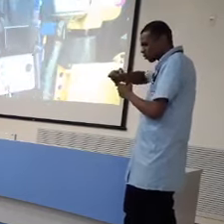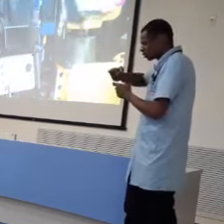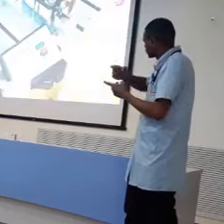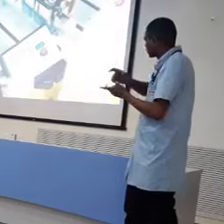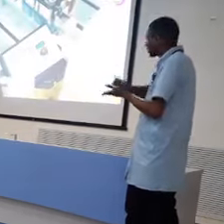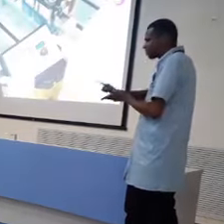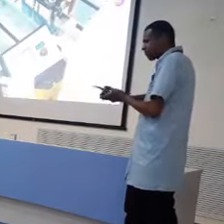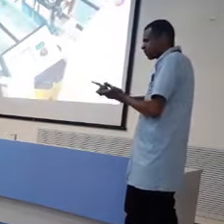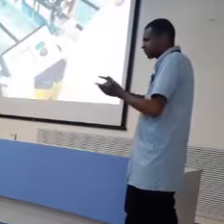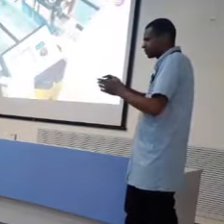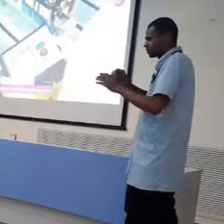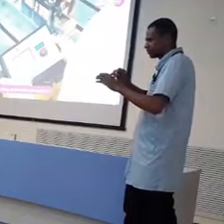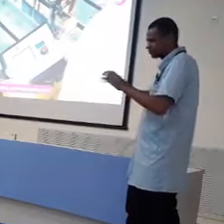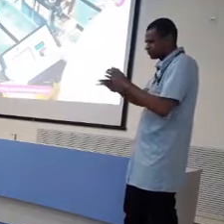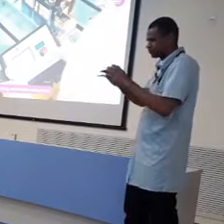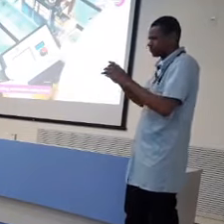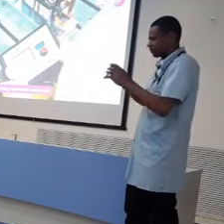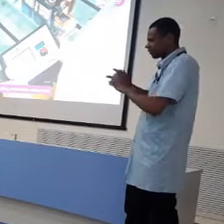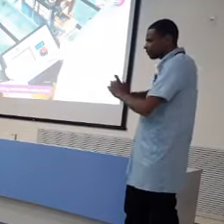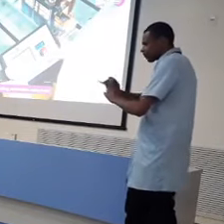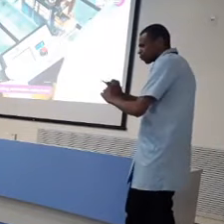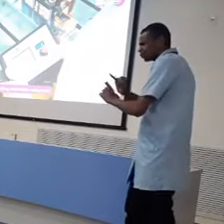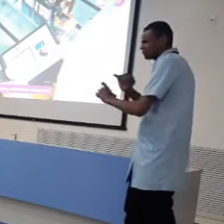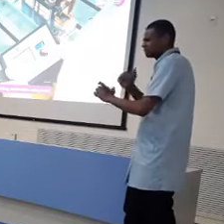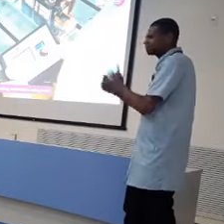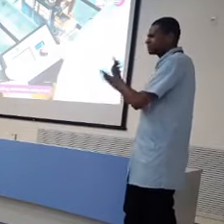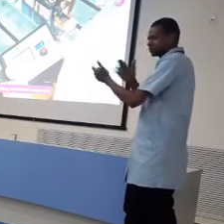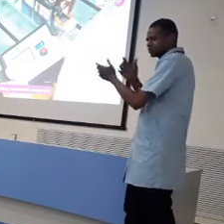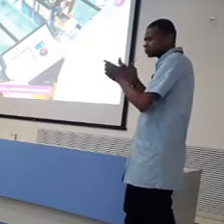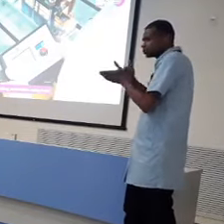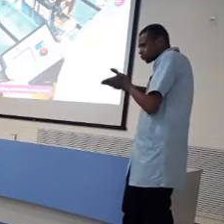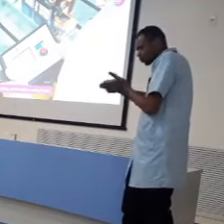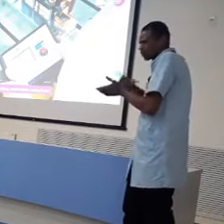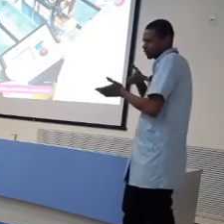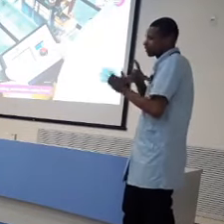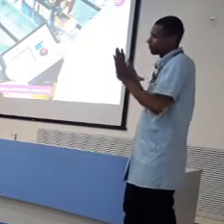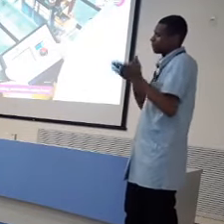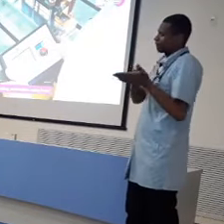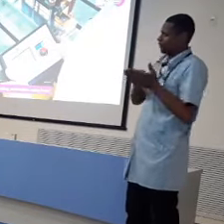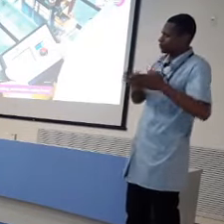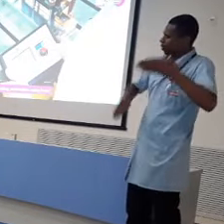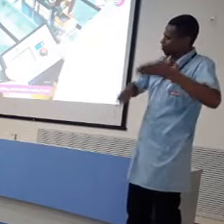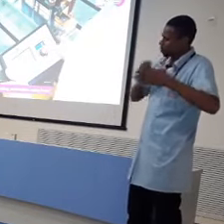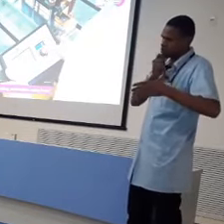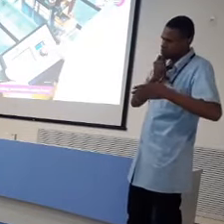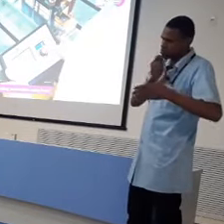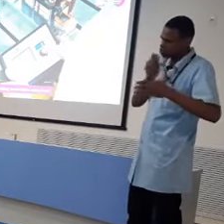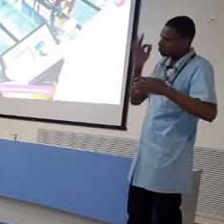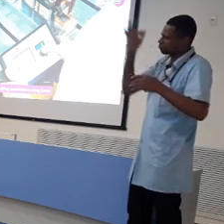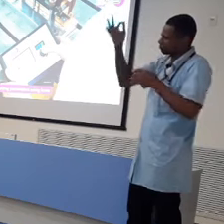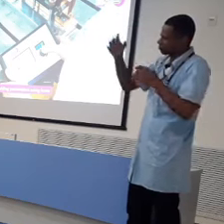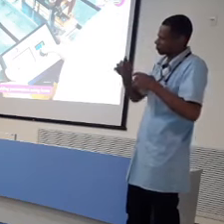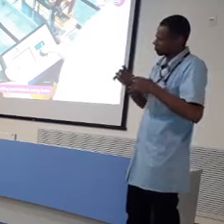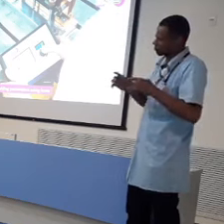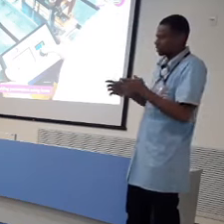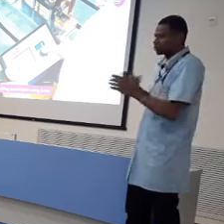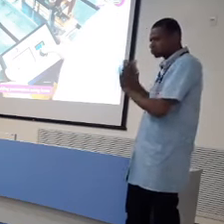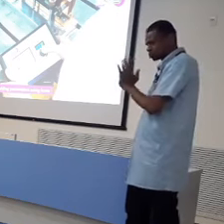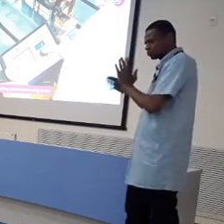de refrigeração, fonte de solda. Hoje a gente ainda só não tem o robô na nossa linha, tá? Mas o resto tudo é da